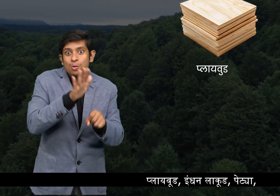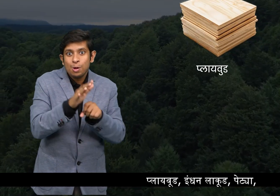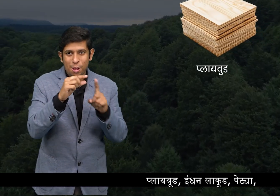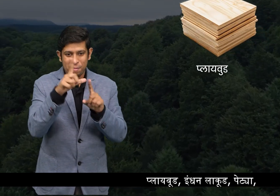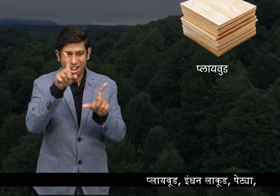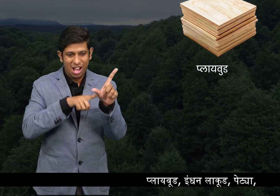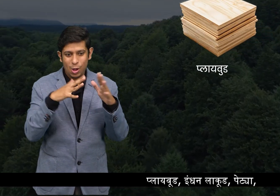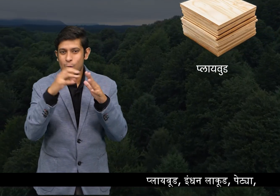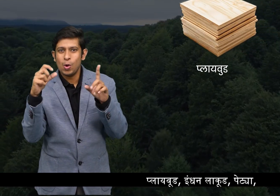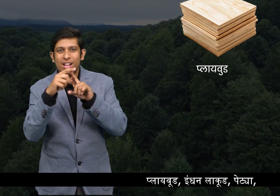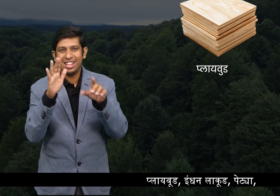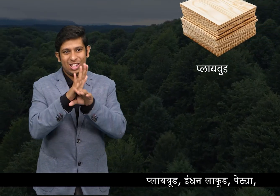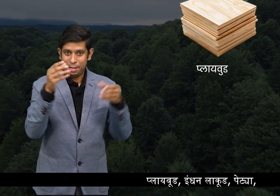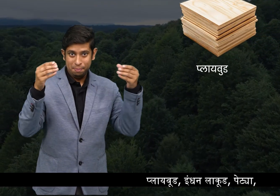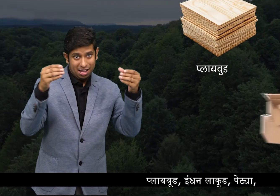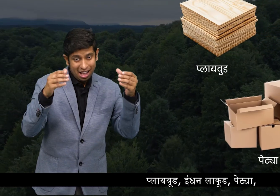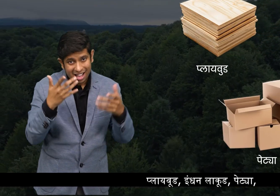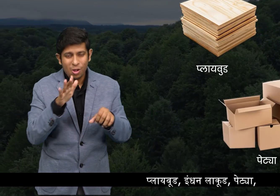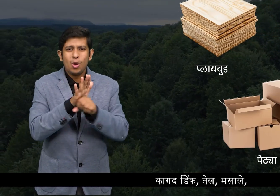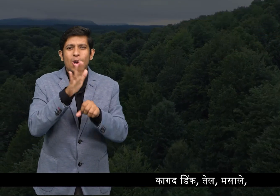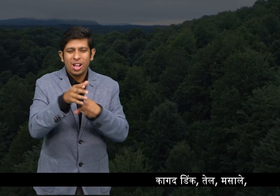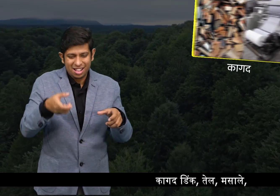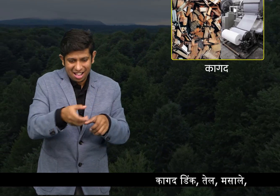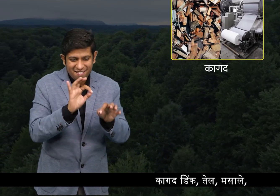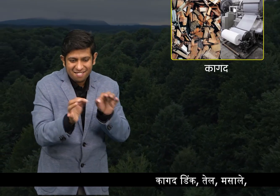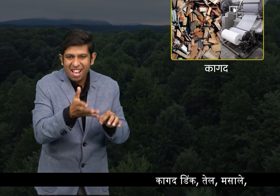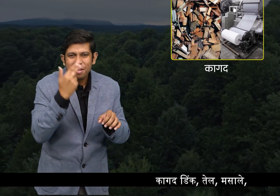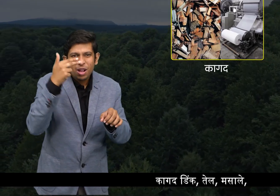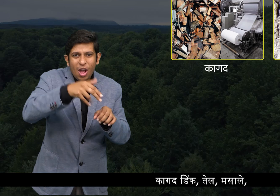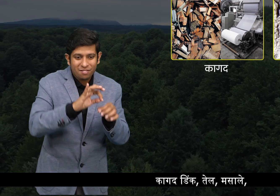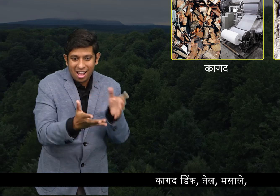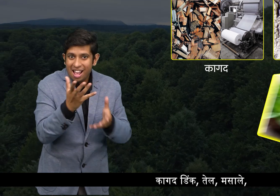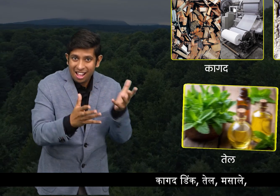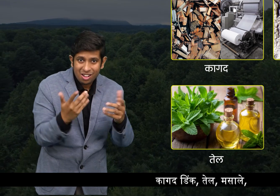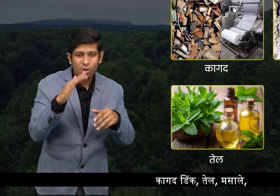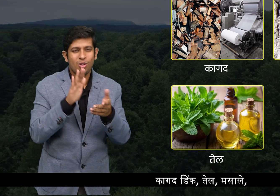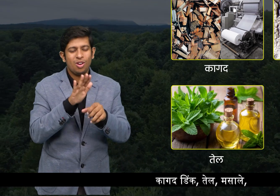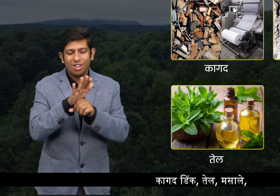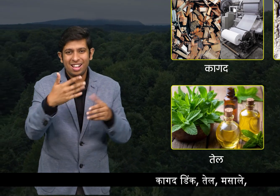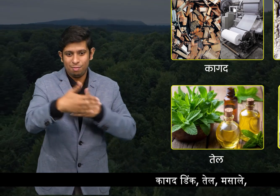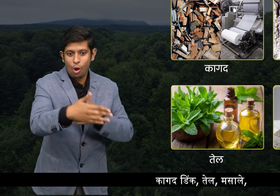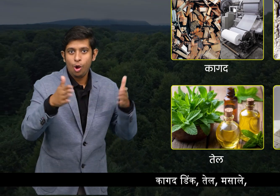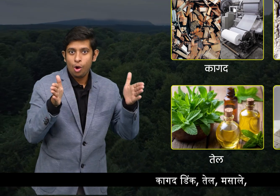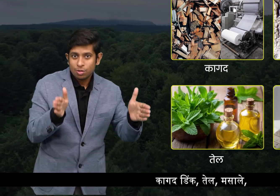प्लायवूड, इंधन लाकूड, पेट्या, कागद, डिंक, तेल, मसाले,